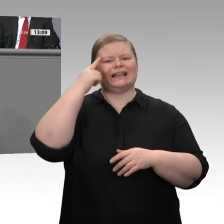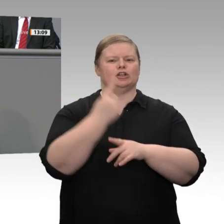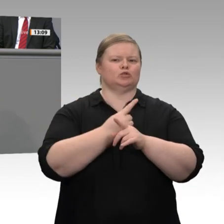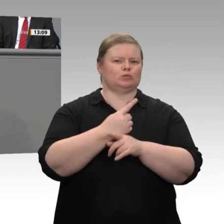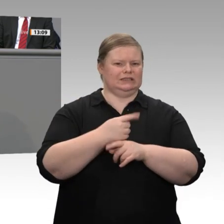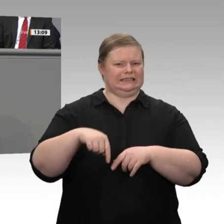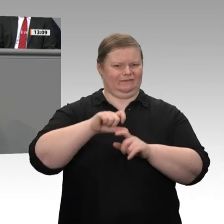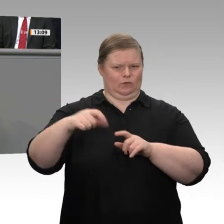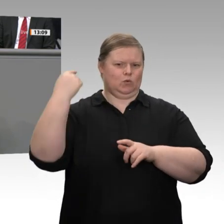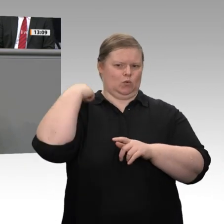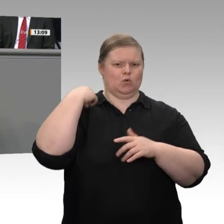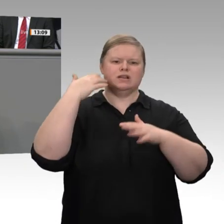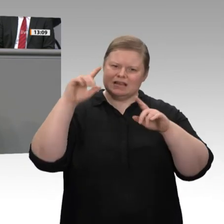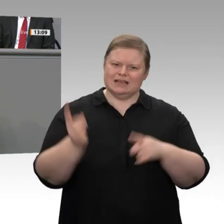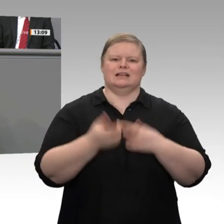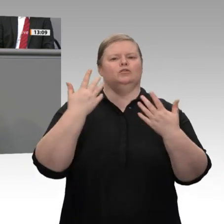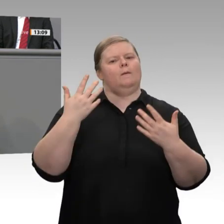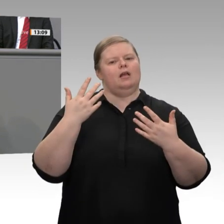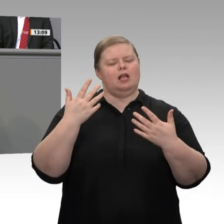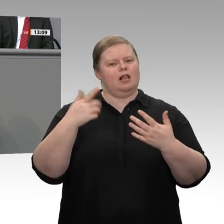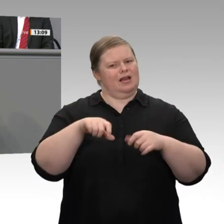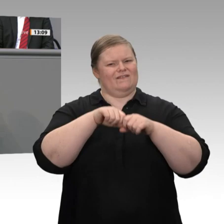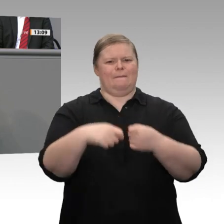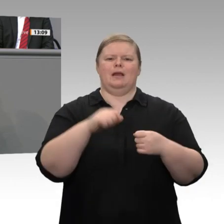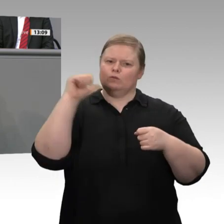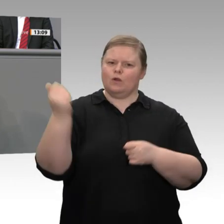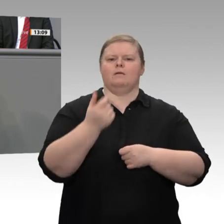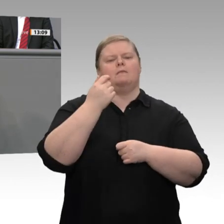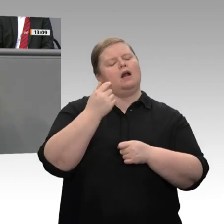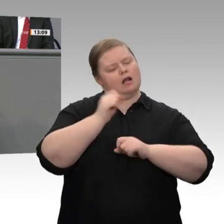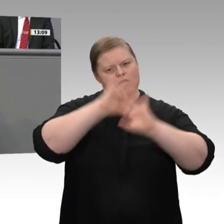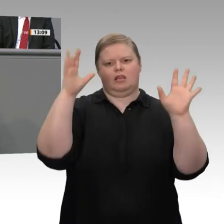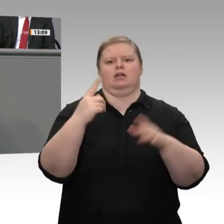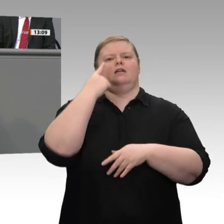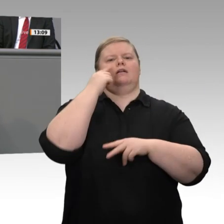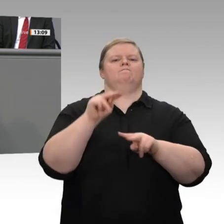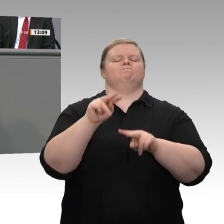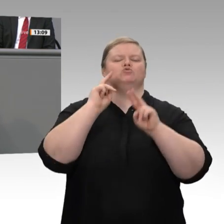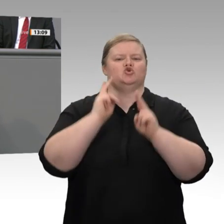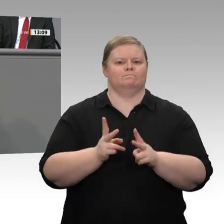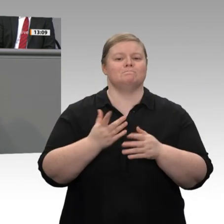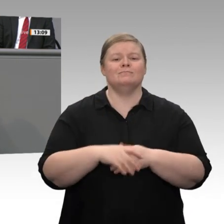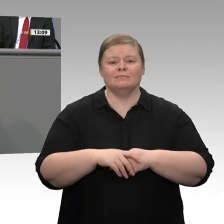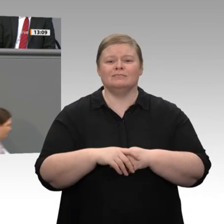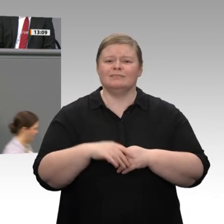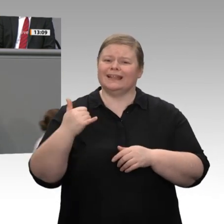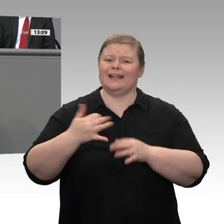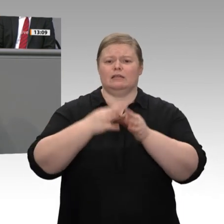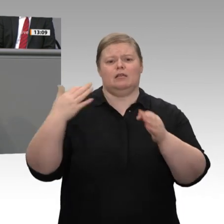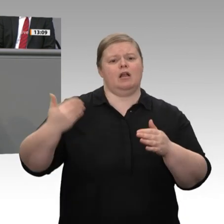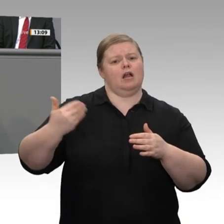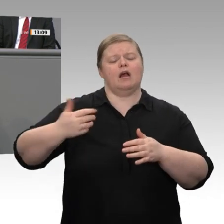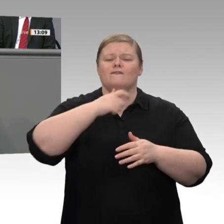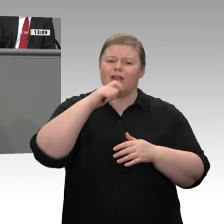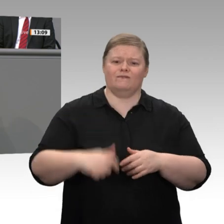uns jeden Tag der Verantwortung bewusst, dafür Sorge zu tragen, dass sich das Geschehene nicht wiederholt,